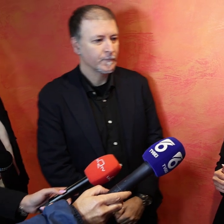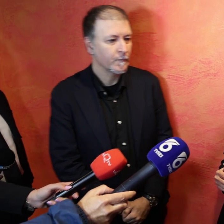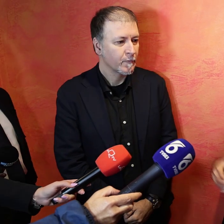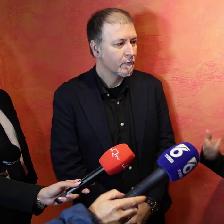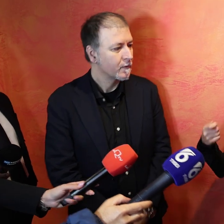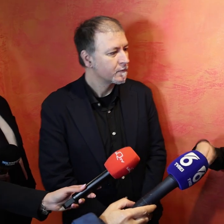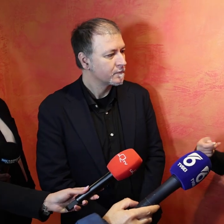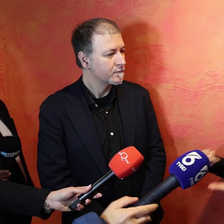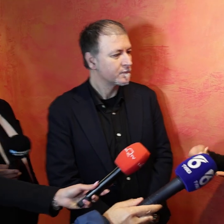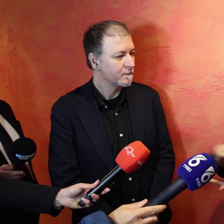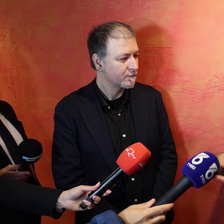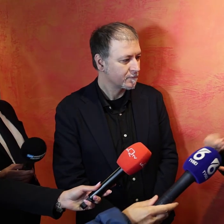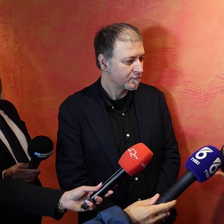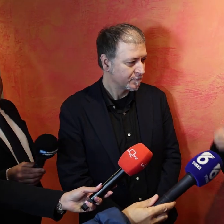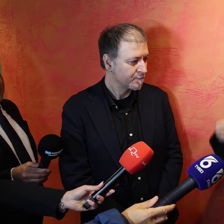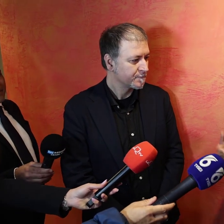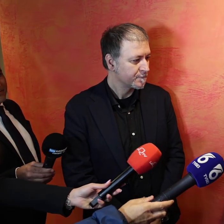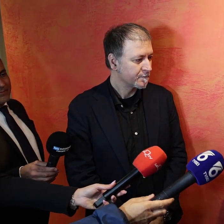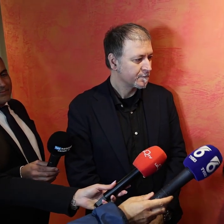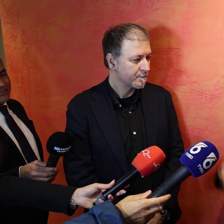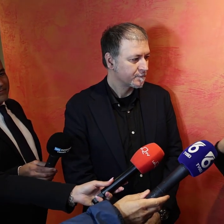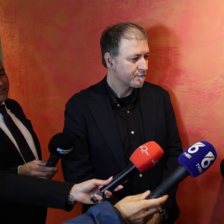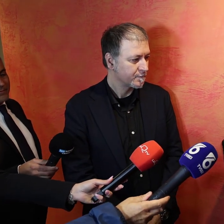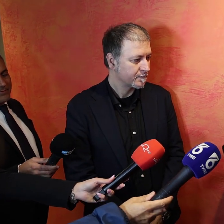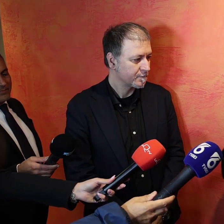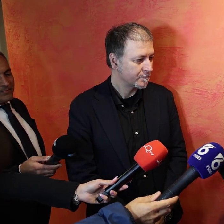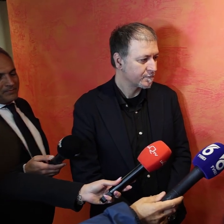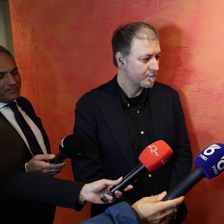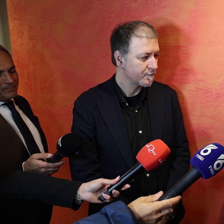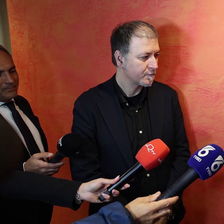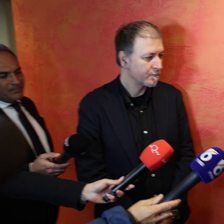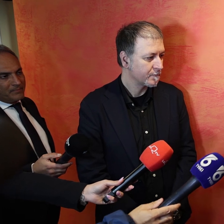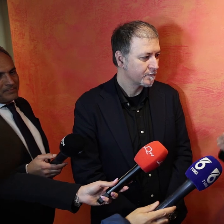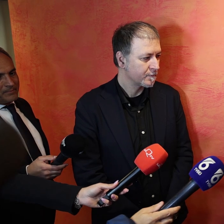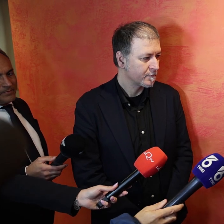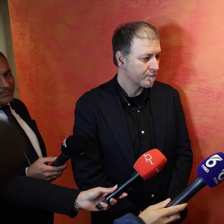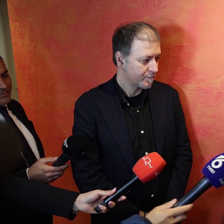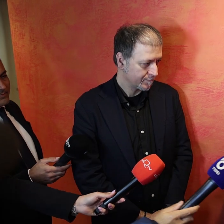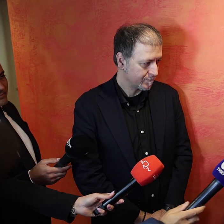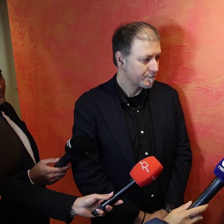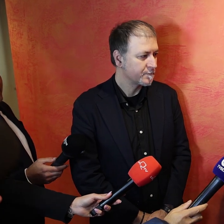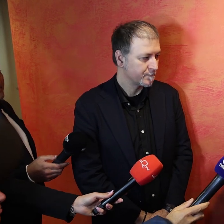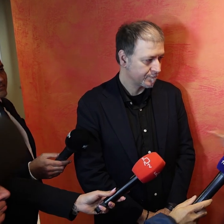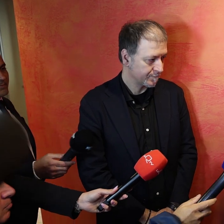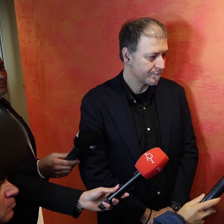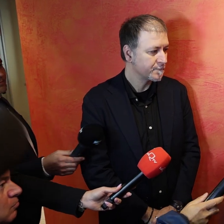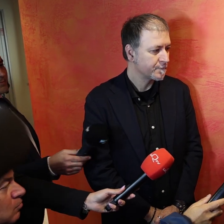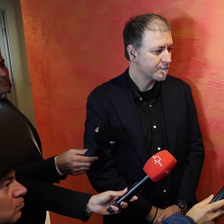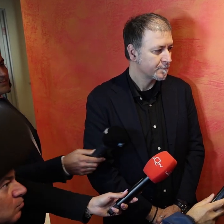Presidente, un progetto che agevolerà la vita quotidiana di moltissime persone che purtroppo hanno questa